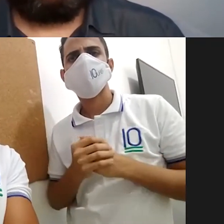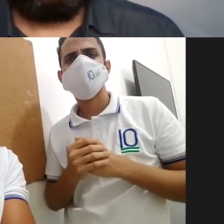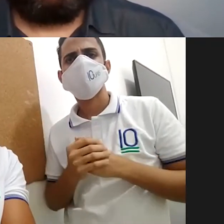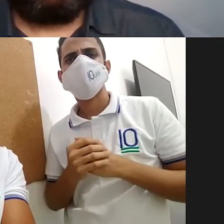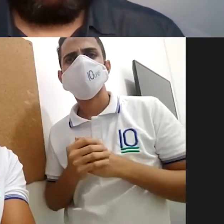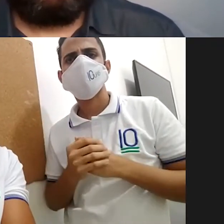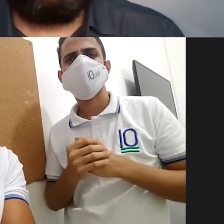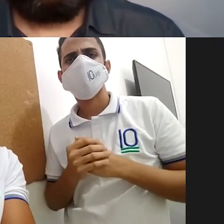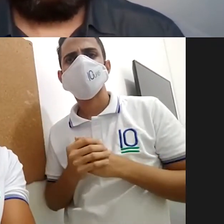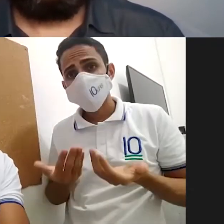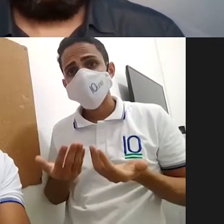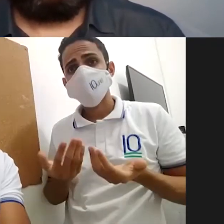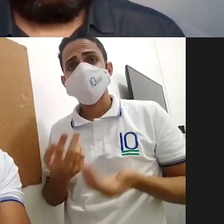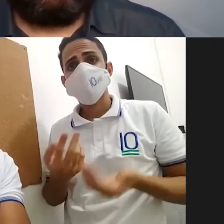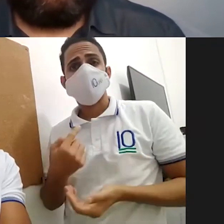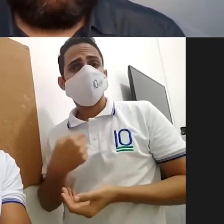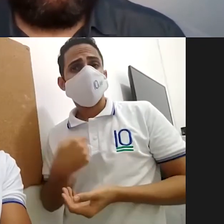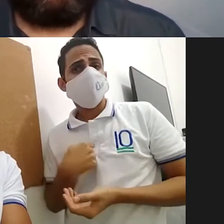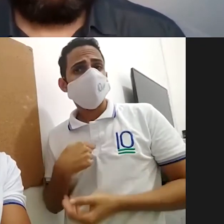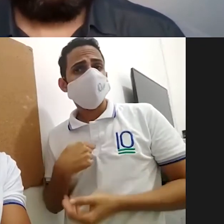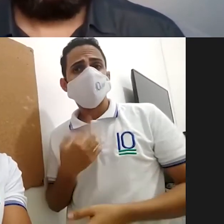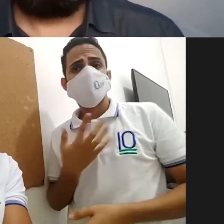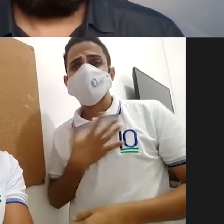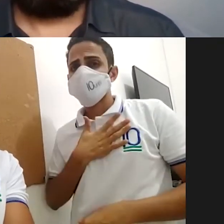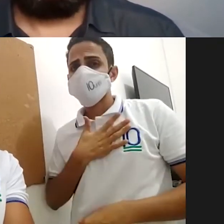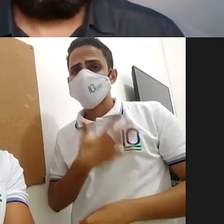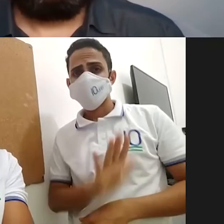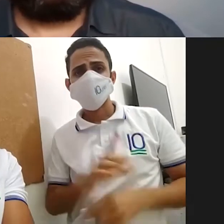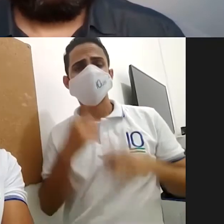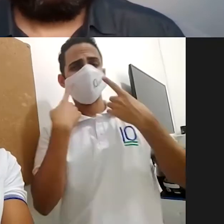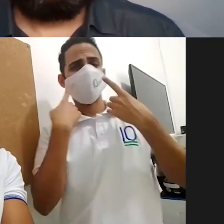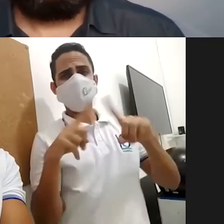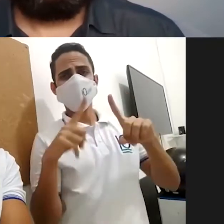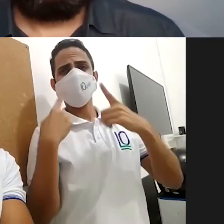da política, reclamando da situação das pessoas,